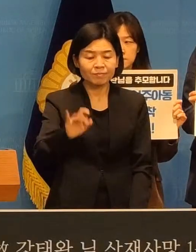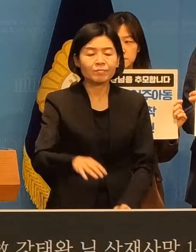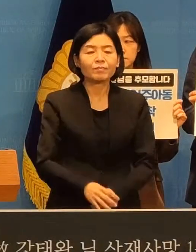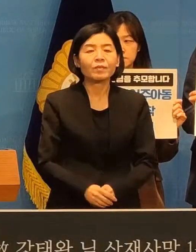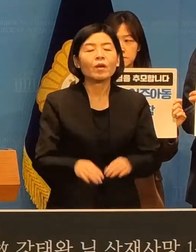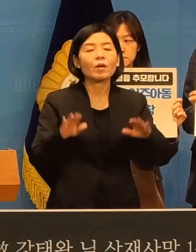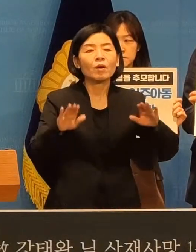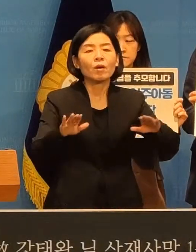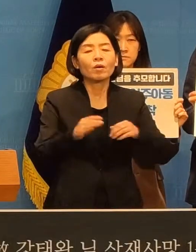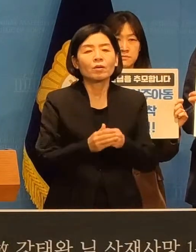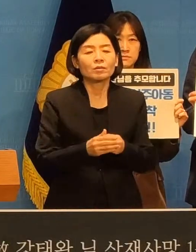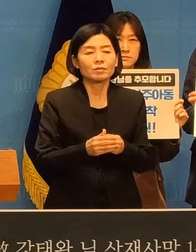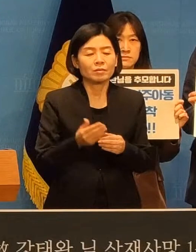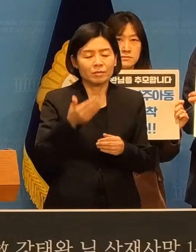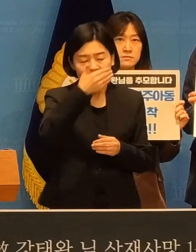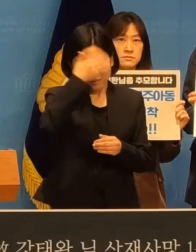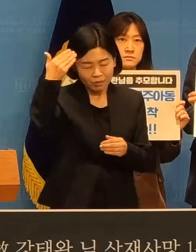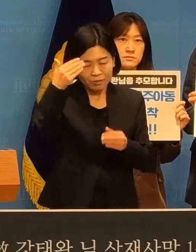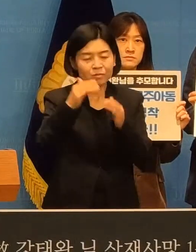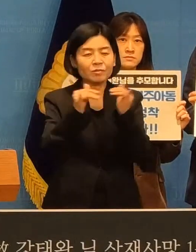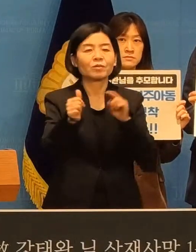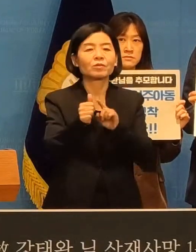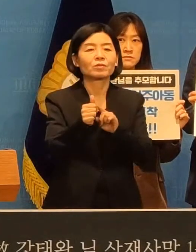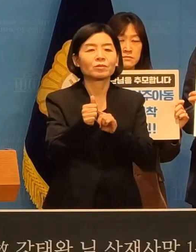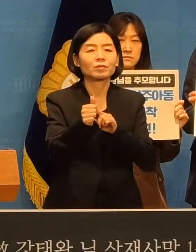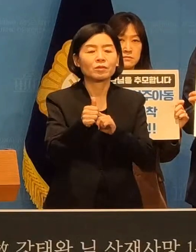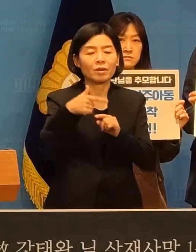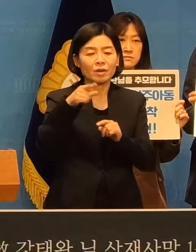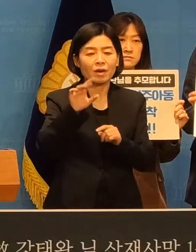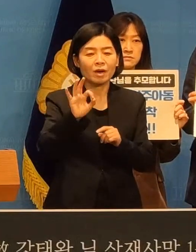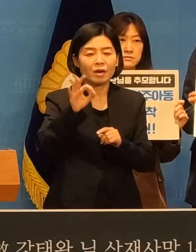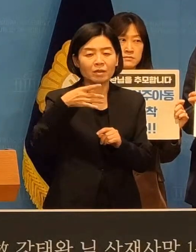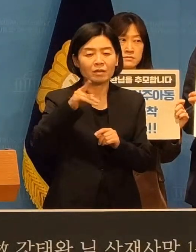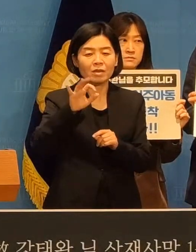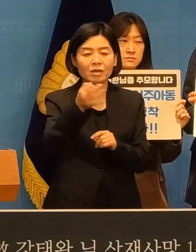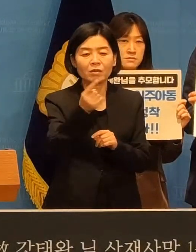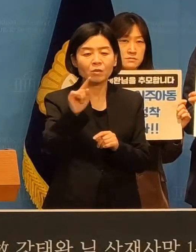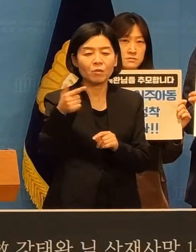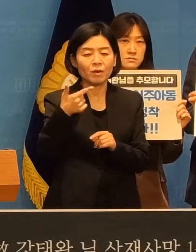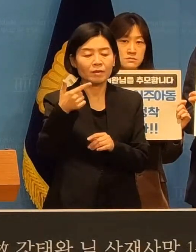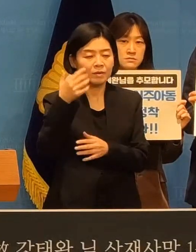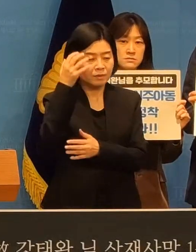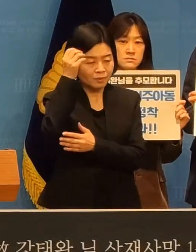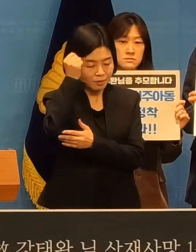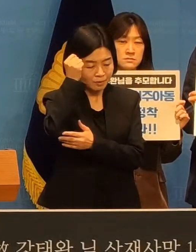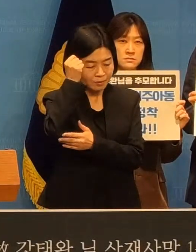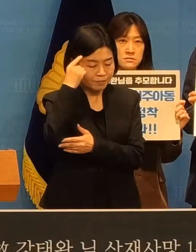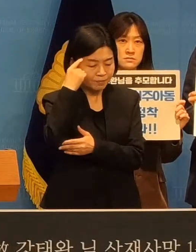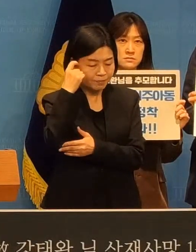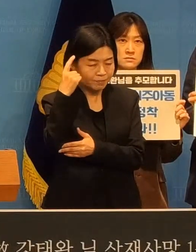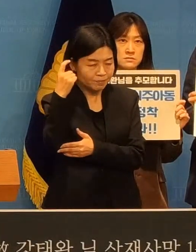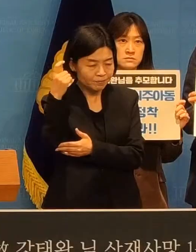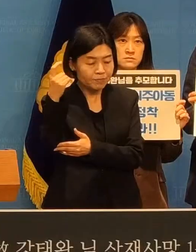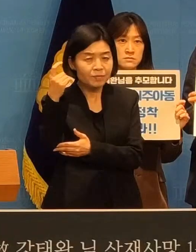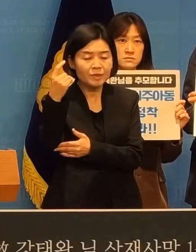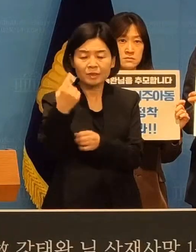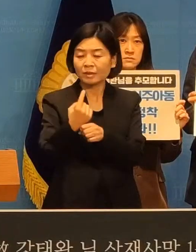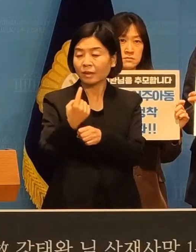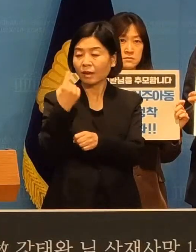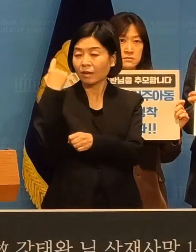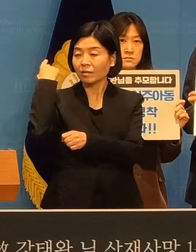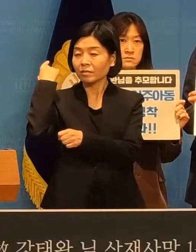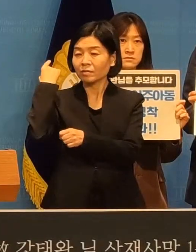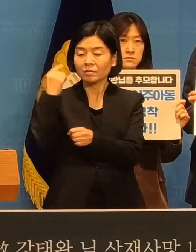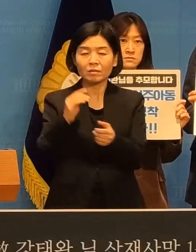오늘 우리는 한 청년 고 강태환을 기억하기 위해 이 자리에 섰습니다. 벌써 1년이 지났습니다.